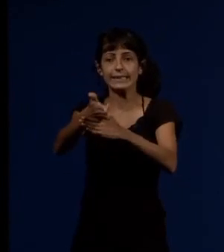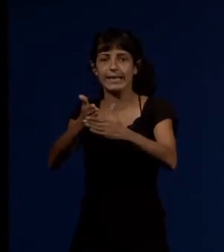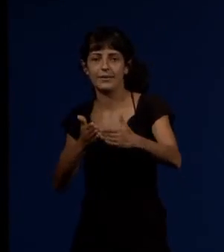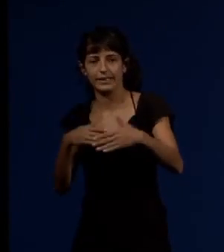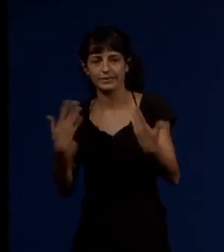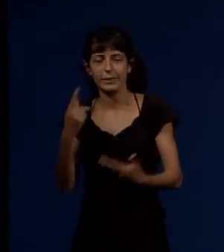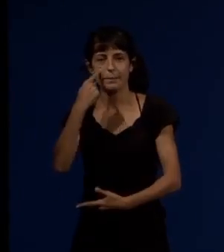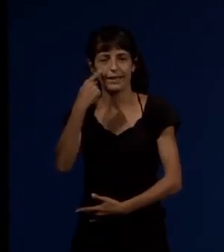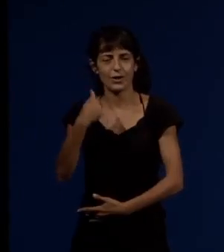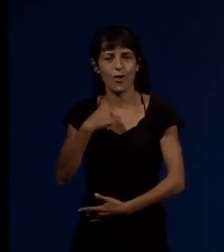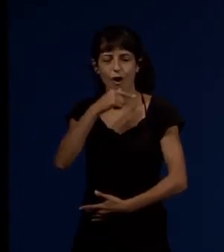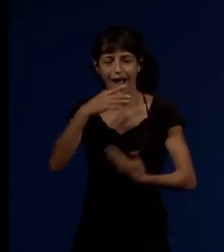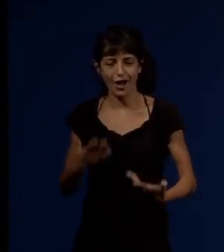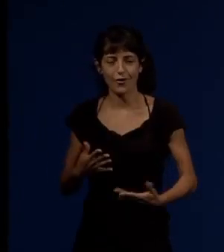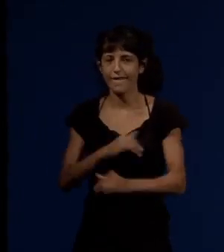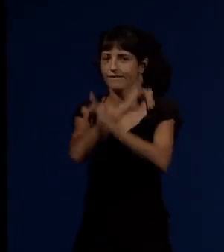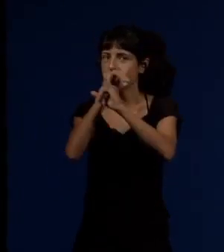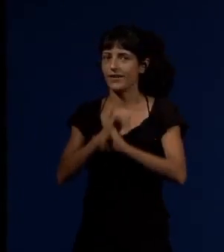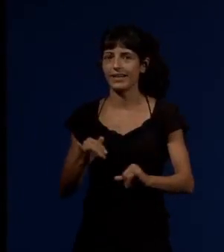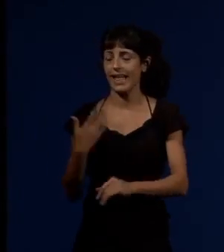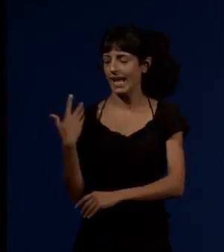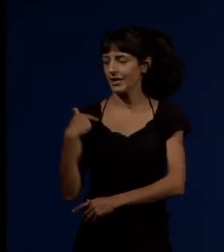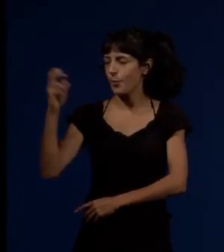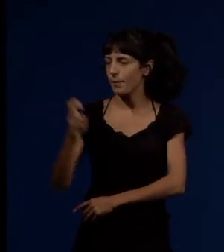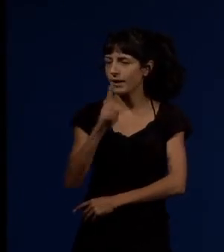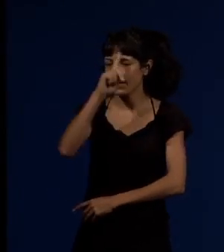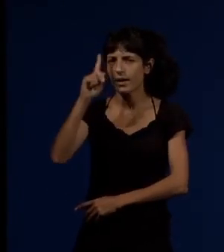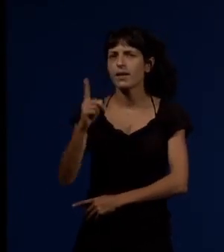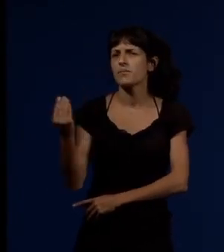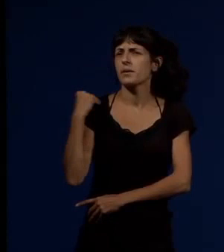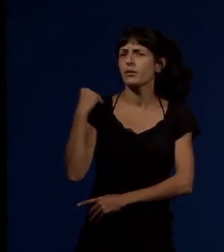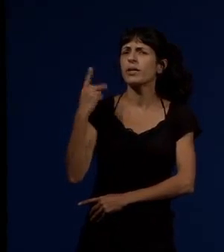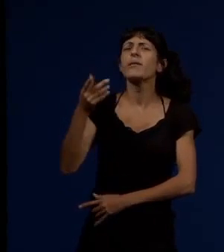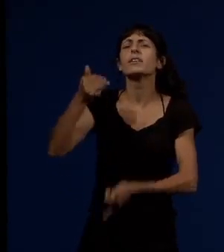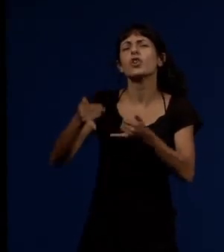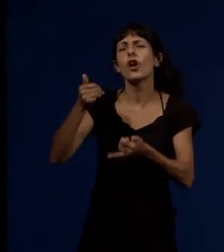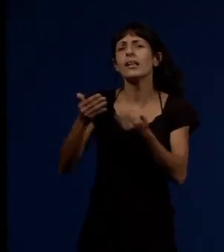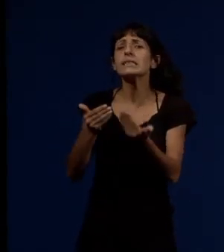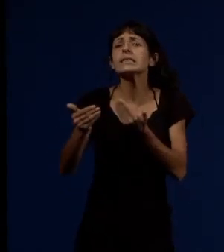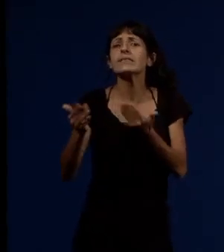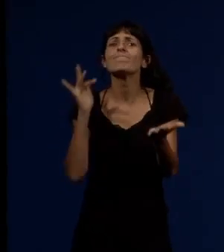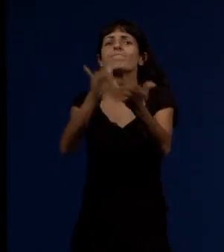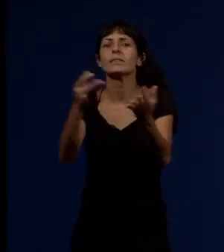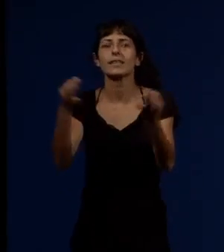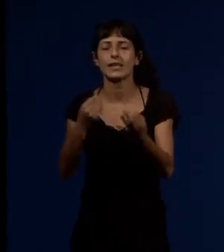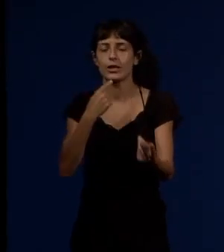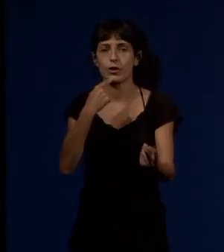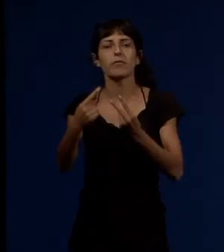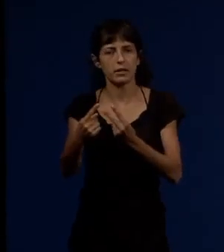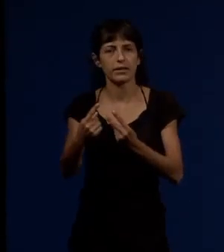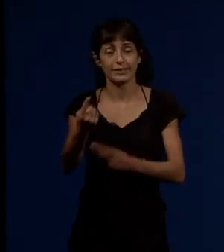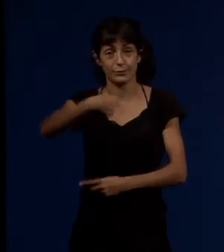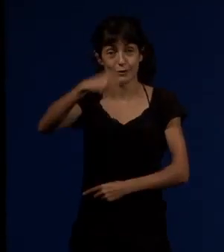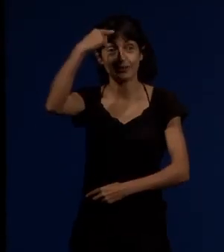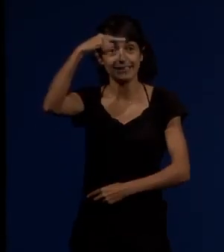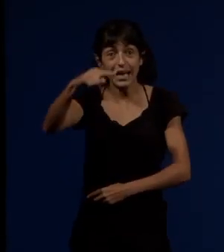mirade, eu estou feliz. Cheguei onte de Madrid e me preguntaban en Madrid, Yolanda, que vai pasar? Eu lles dixen, o que vai pasar é